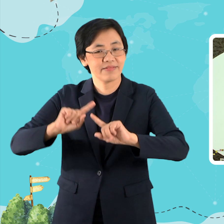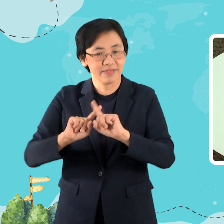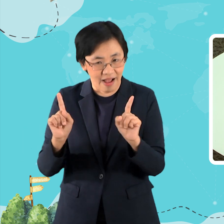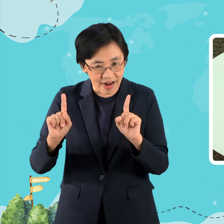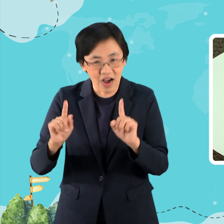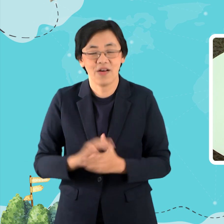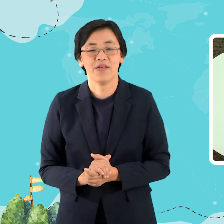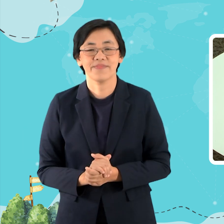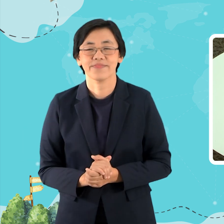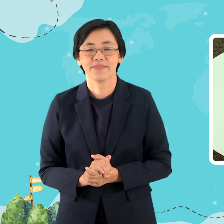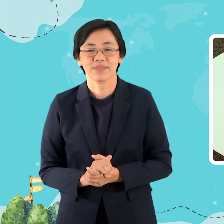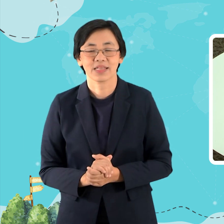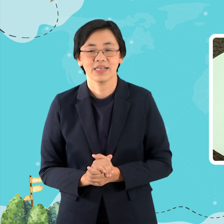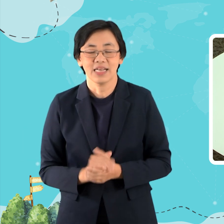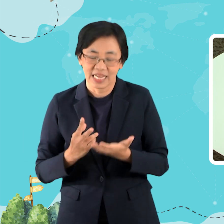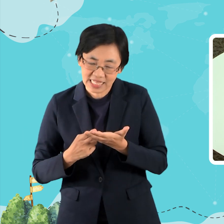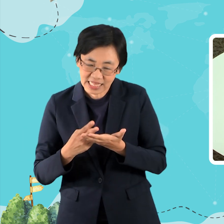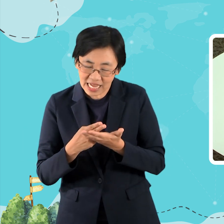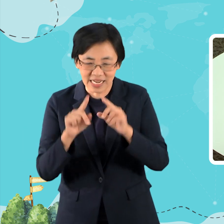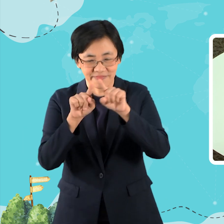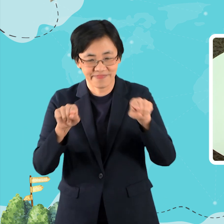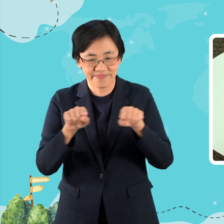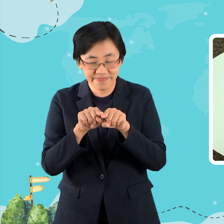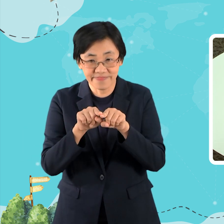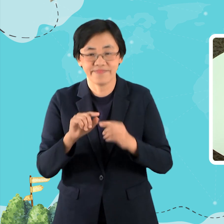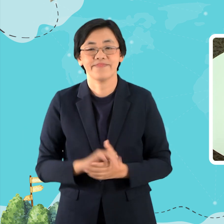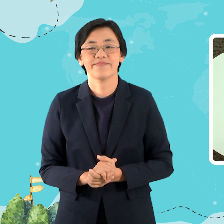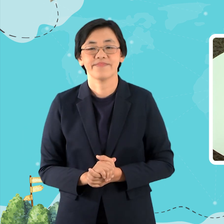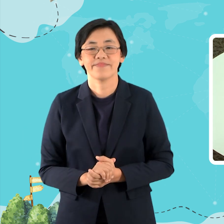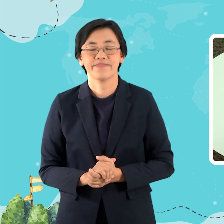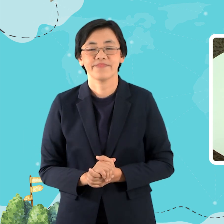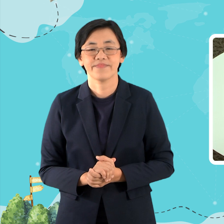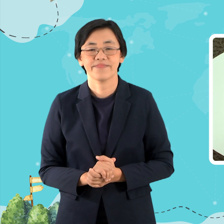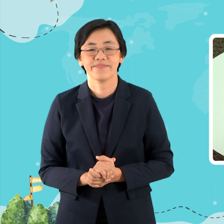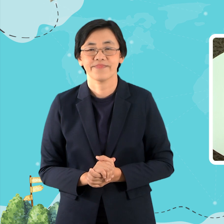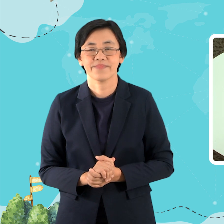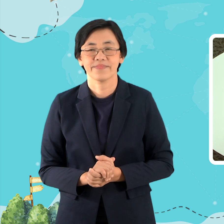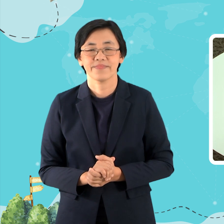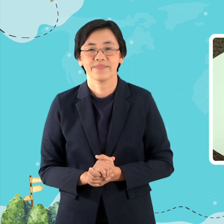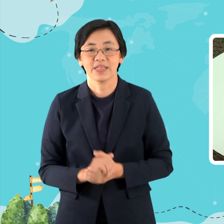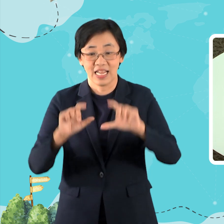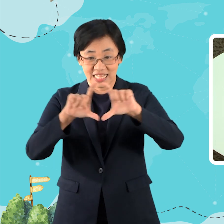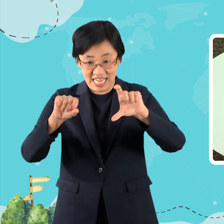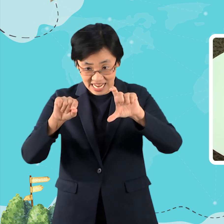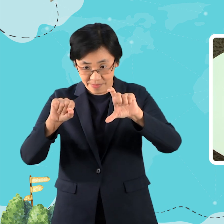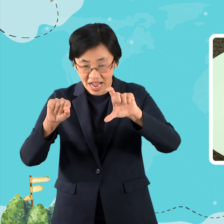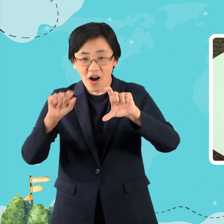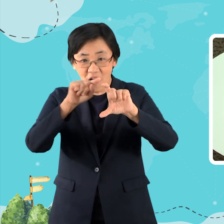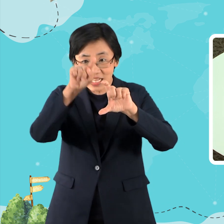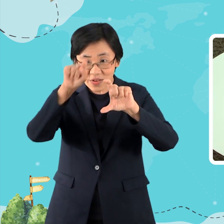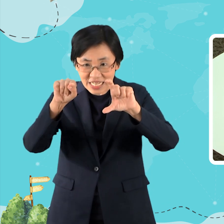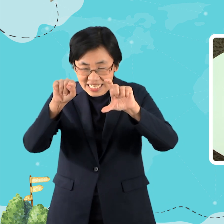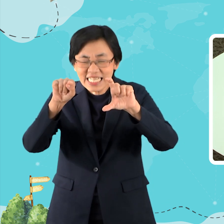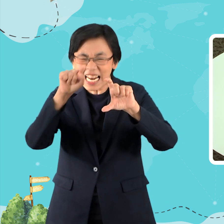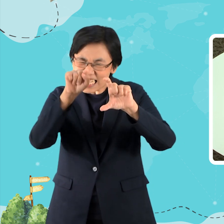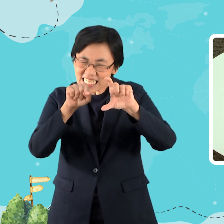าอีกลายหนึ่งทำหลังคาตอนทำหลังคาเราก็จะตัดเป็นสามเหลี่ยมค่ะขนาดก็ใกล้เคียง